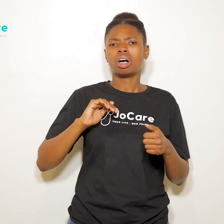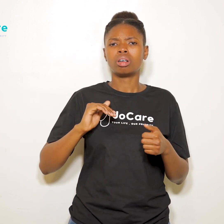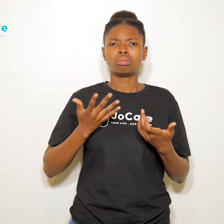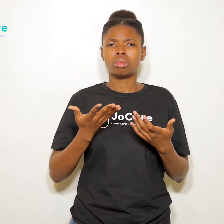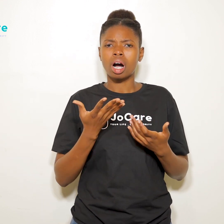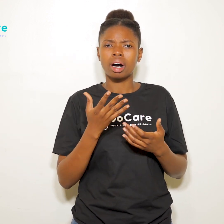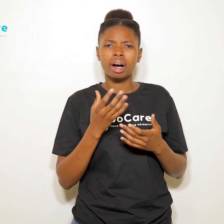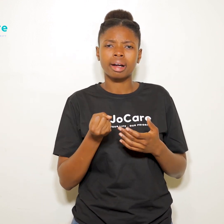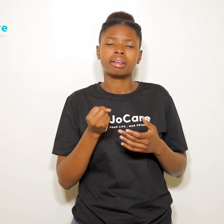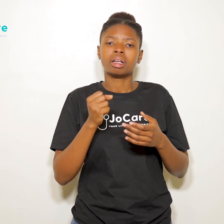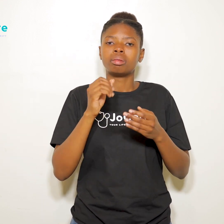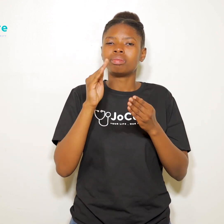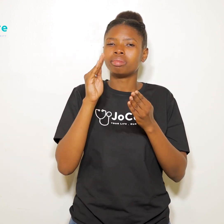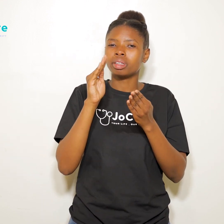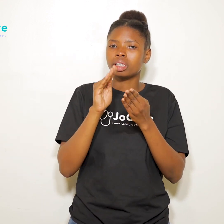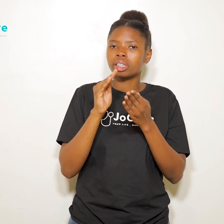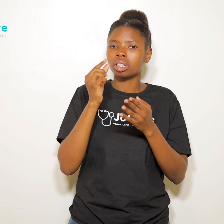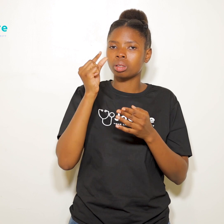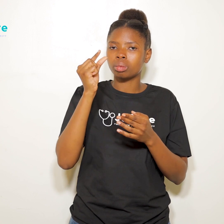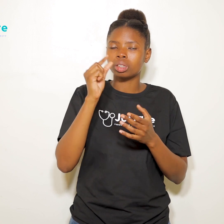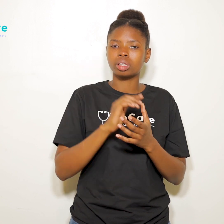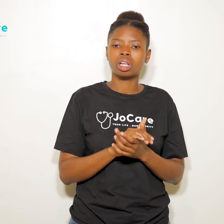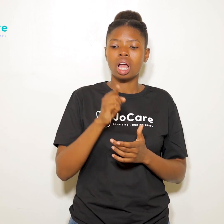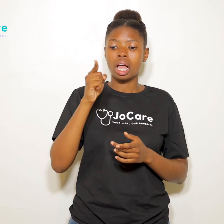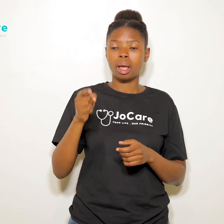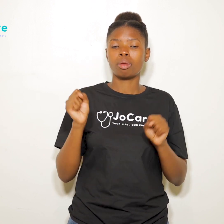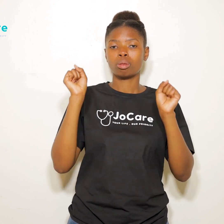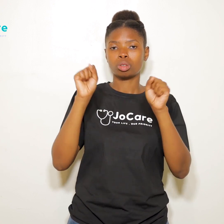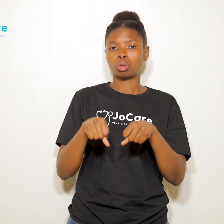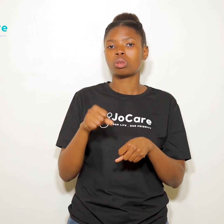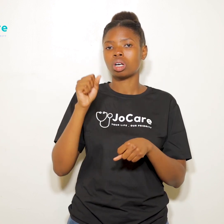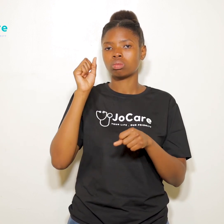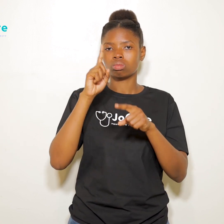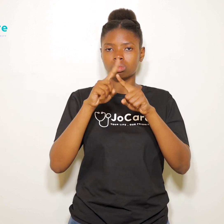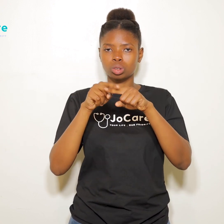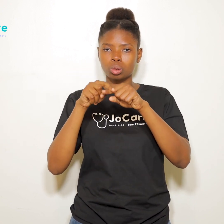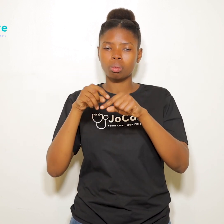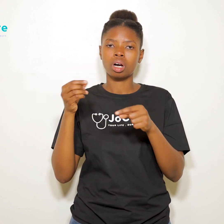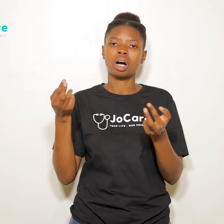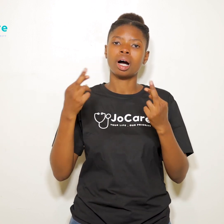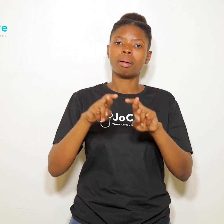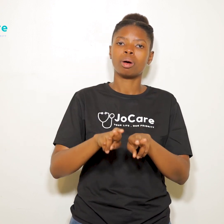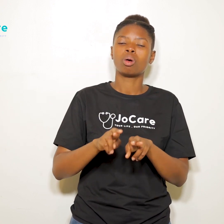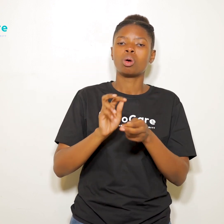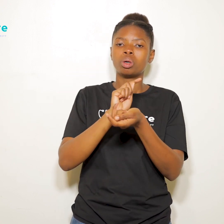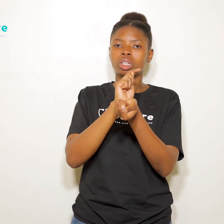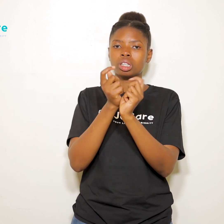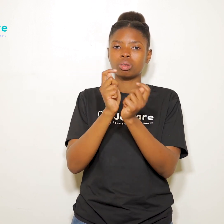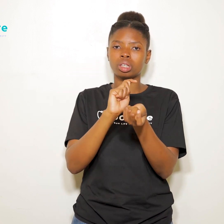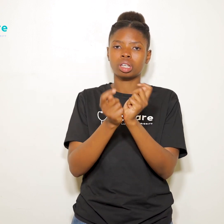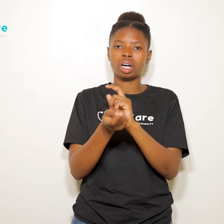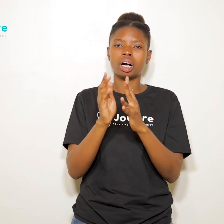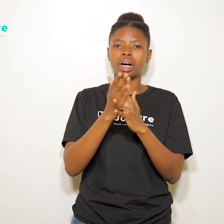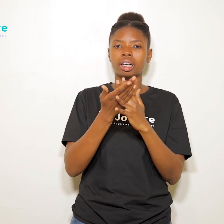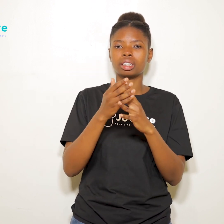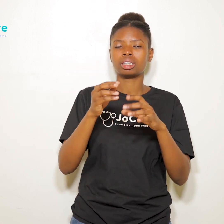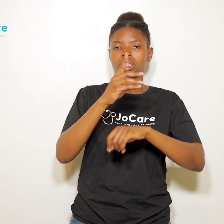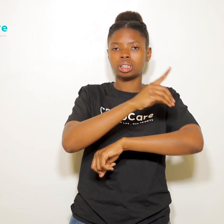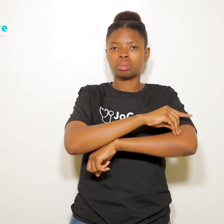ngano ingana. Ibyo rero nabyo bikaba bituma hashobora kubaho guhindagurika hagati y'iminsi igize ukwezi k'umugore cyangwa se